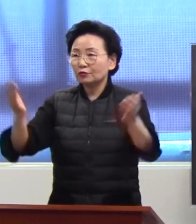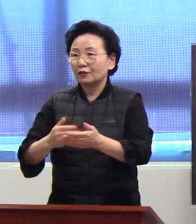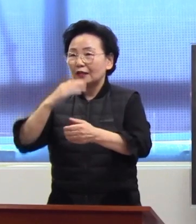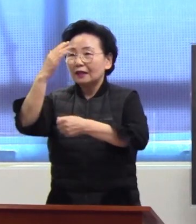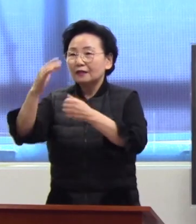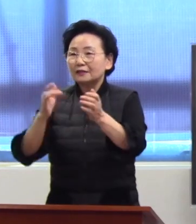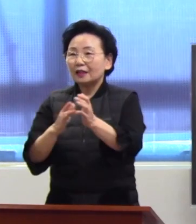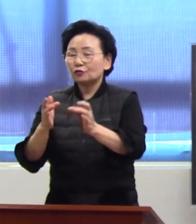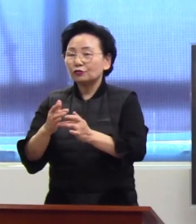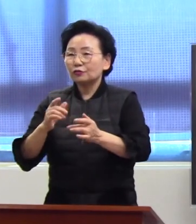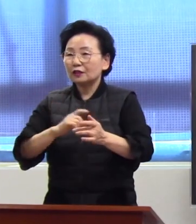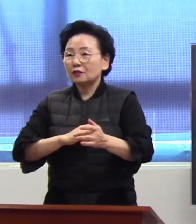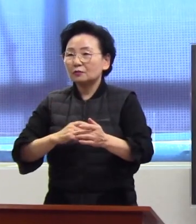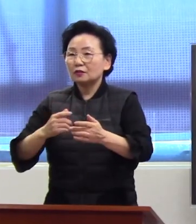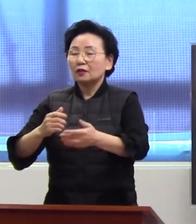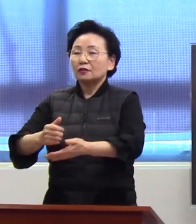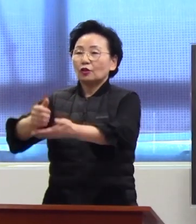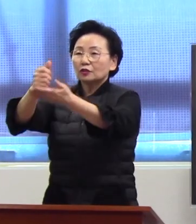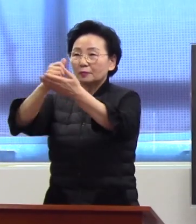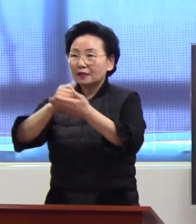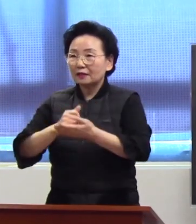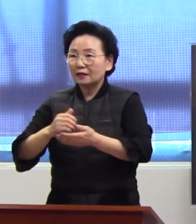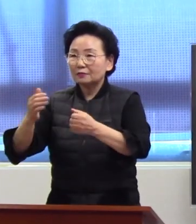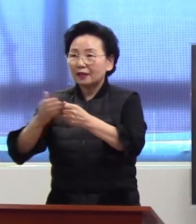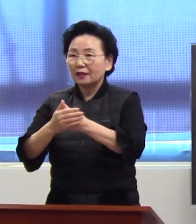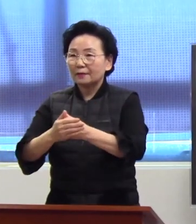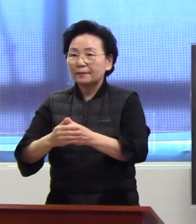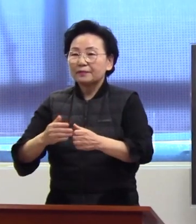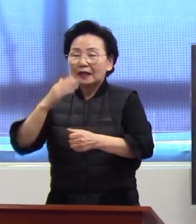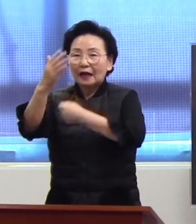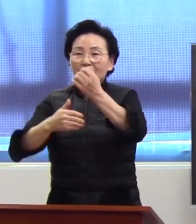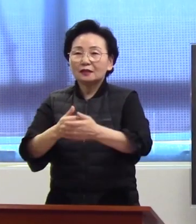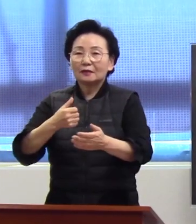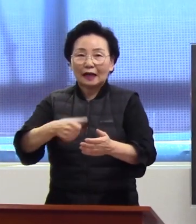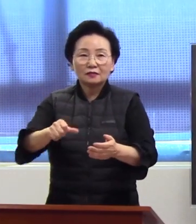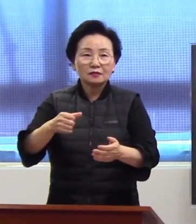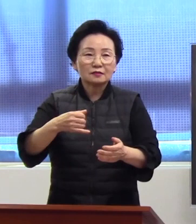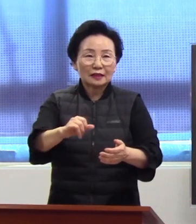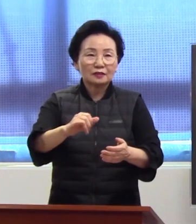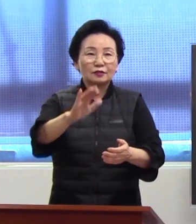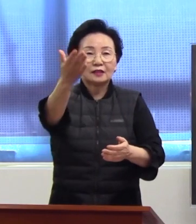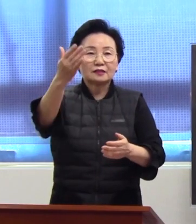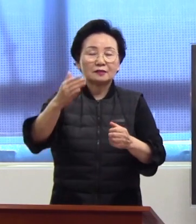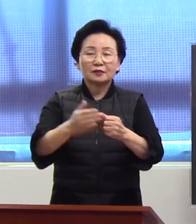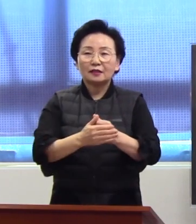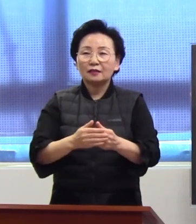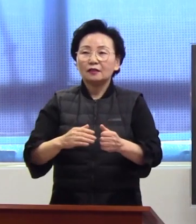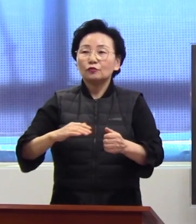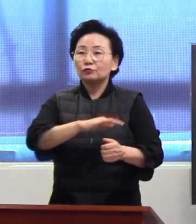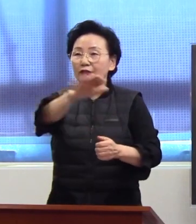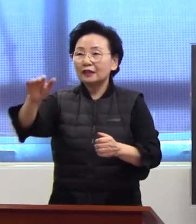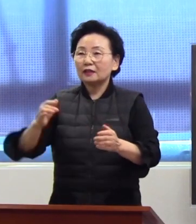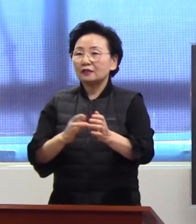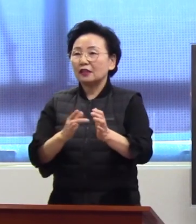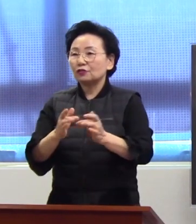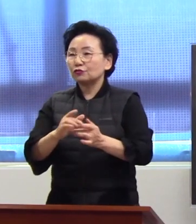모두 예수 이름을 영접했기 때문에 하나님 아들 딸 됐기 때문에 우리에게는 예수